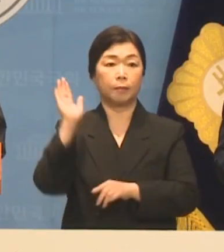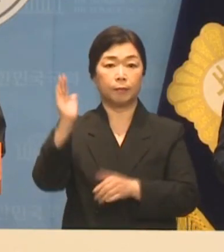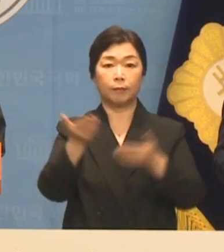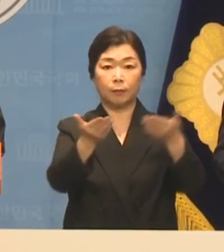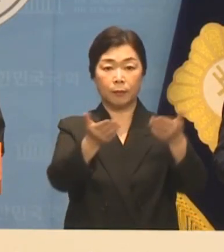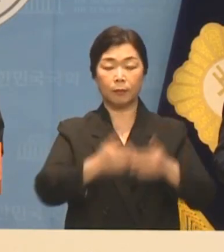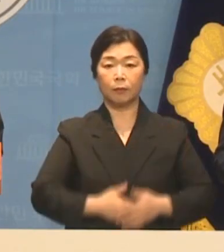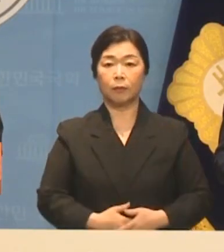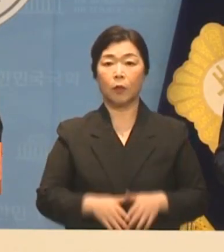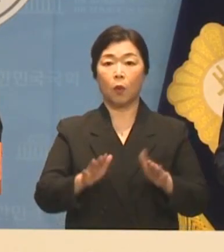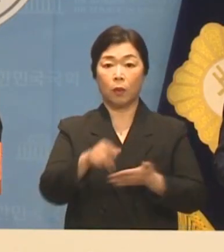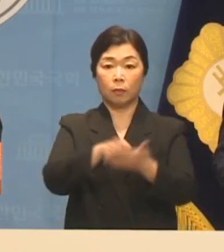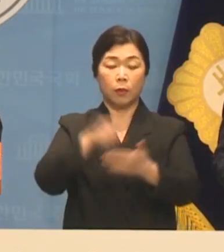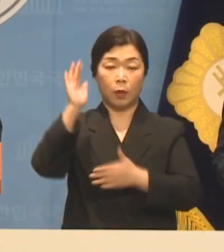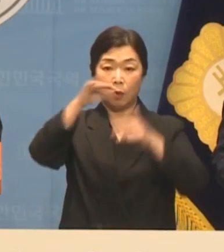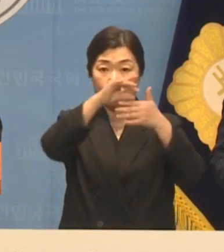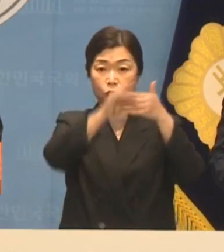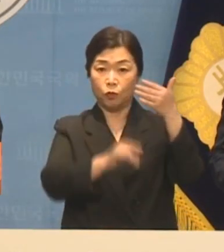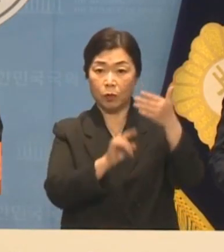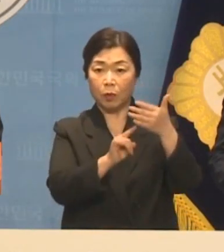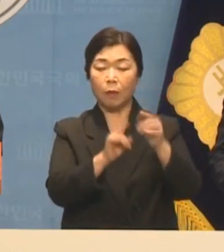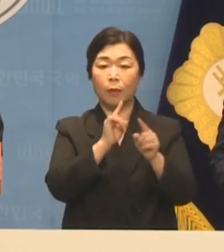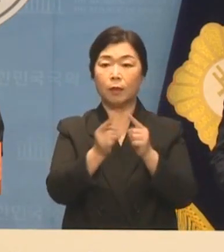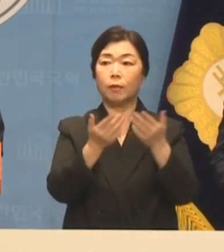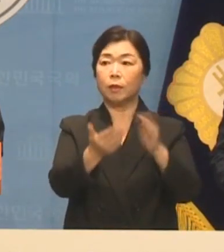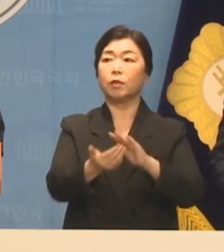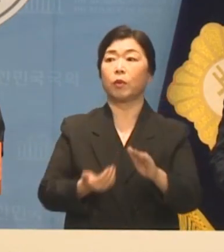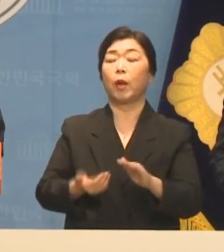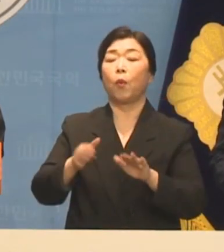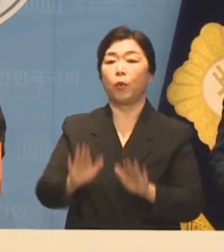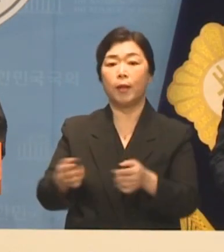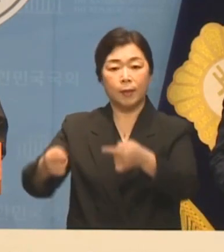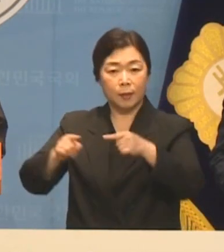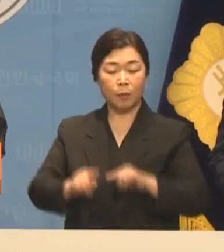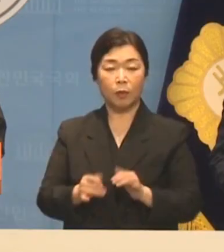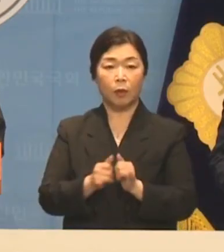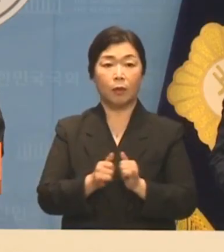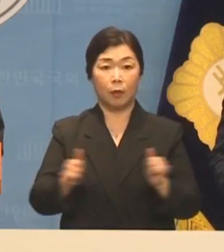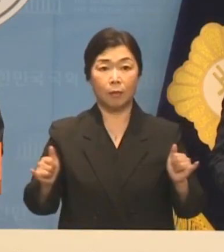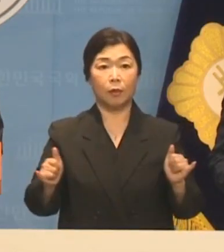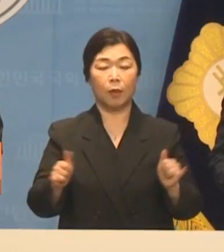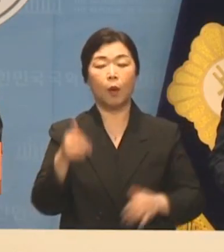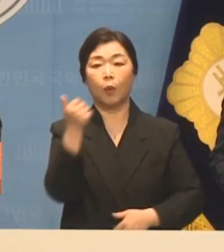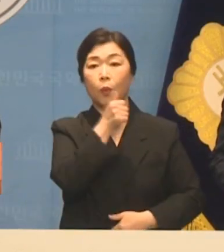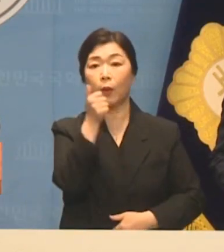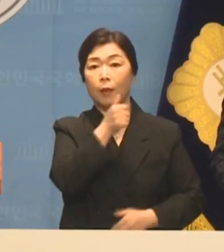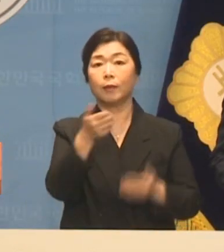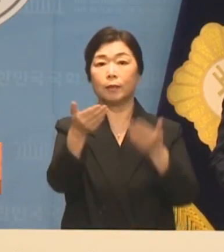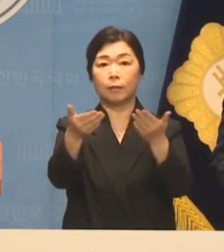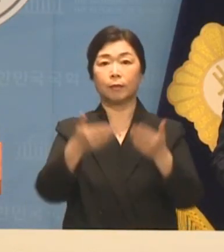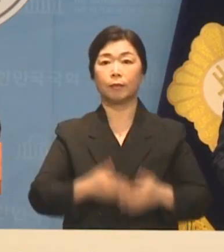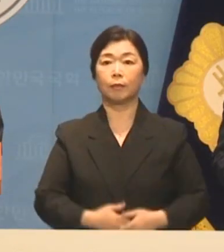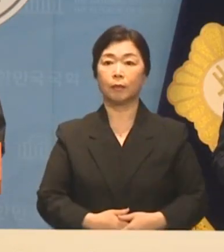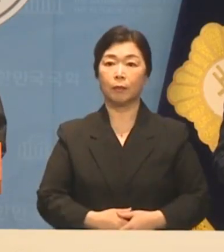됩니다. 오늘 회견 순서 말씀드리기 전에 오늘 참석해 주신 분들 소개해 올리도록